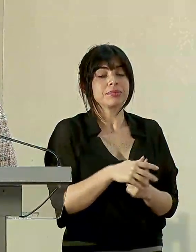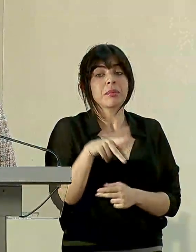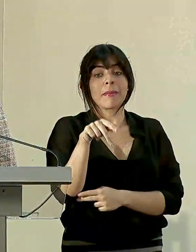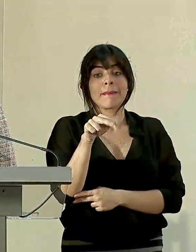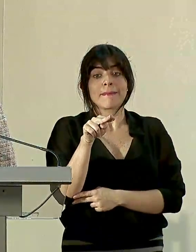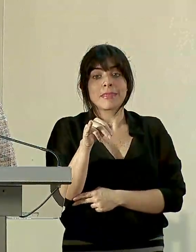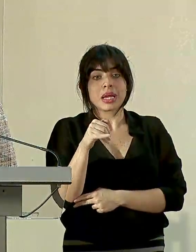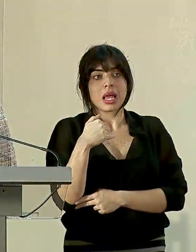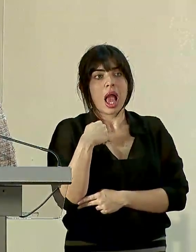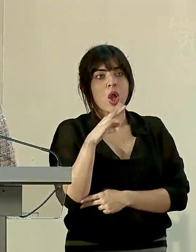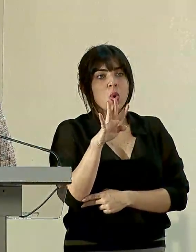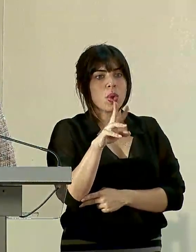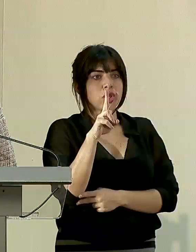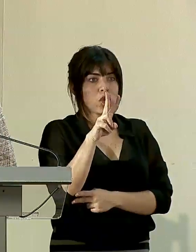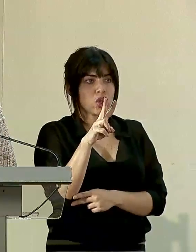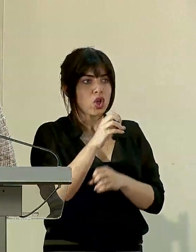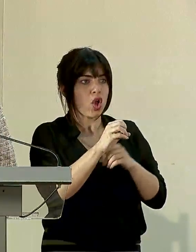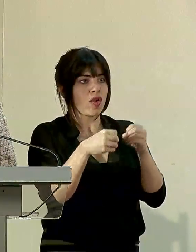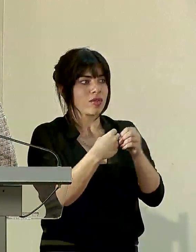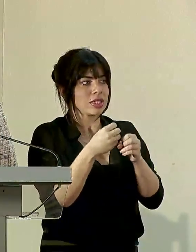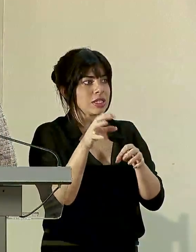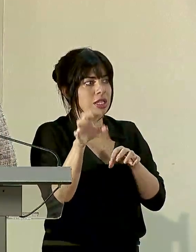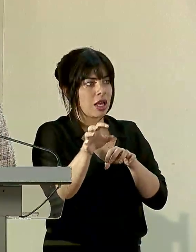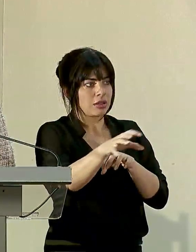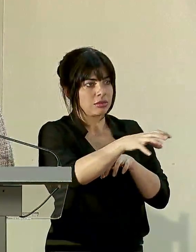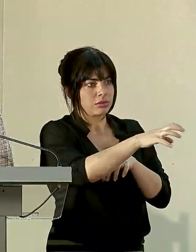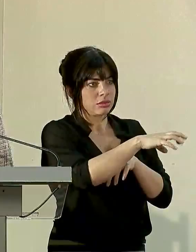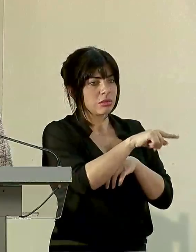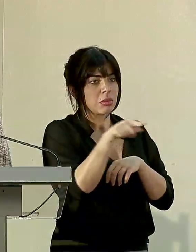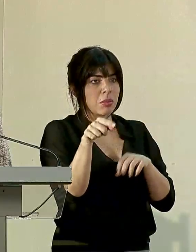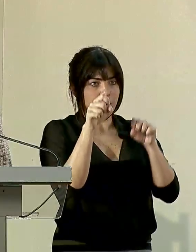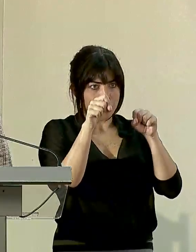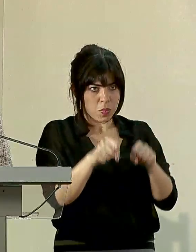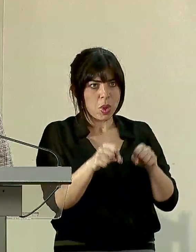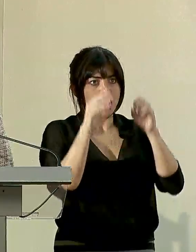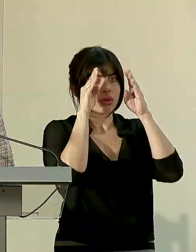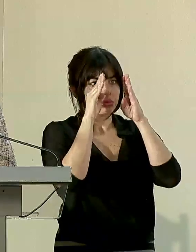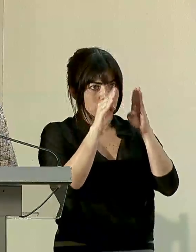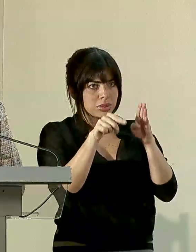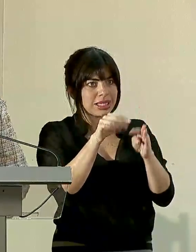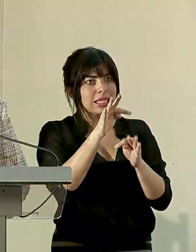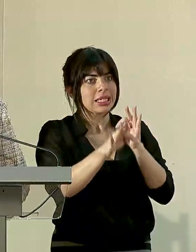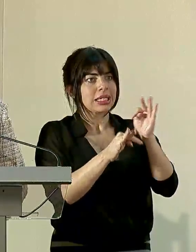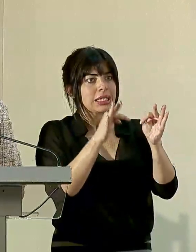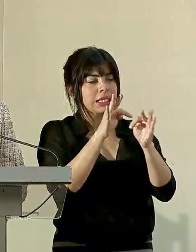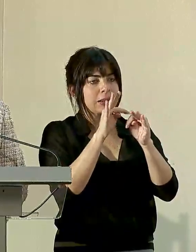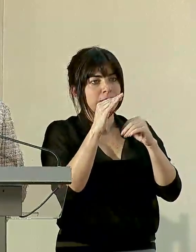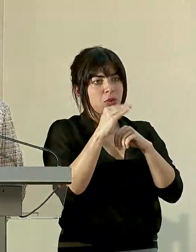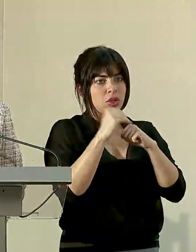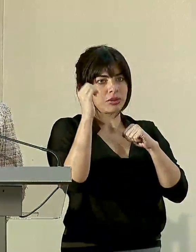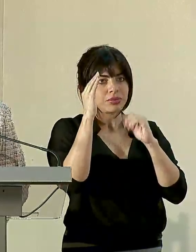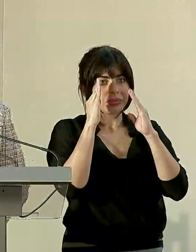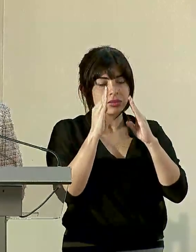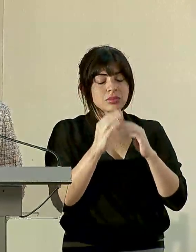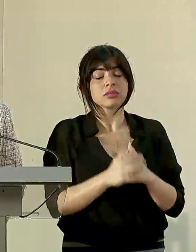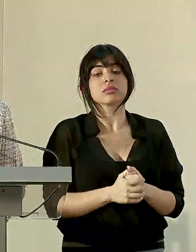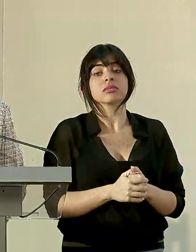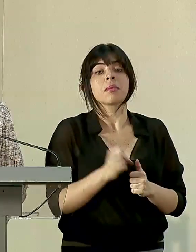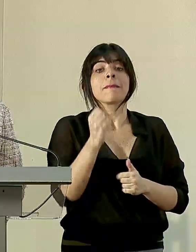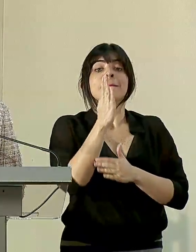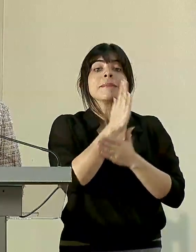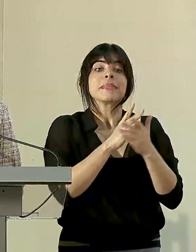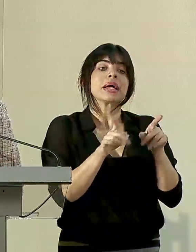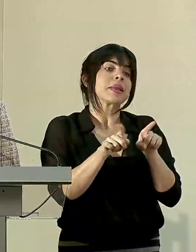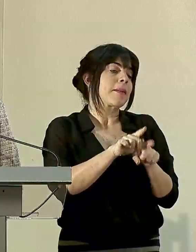Infancia tiene 42 oficinas locales donde pueden atender este tipo de llamados. Por su parte, la